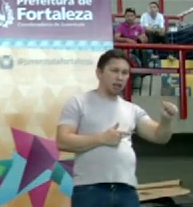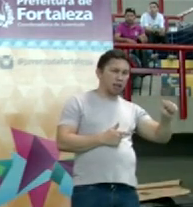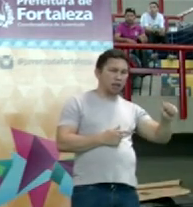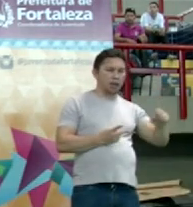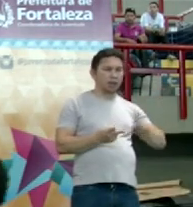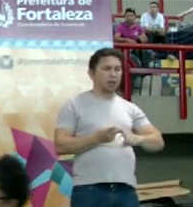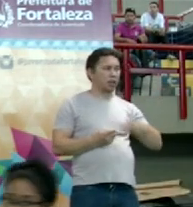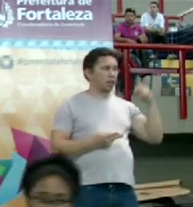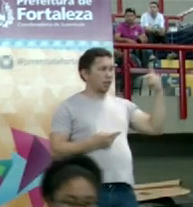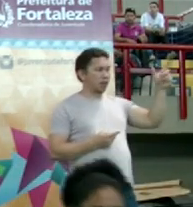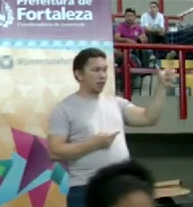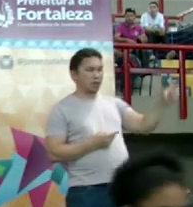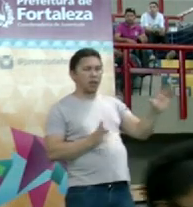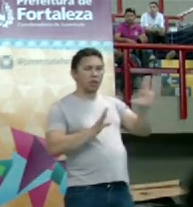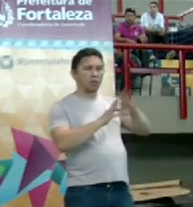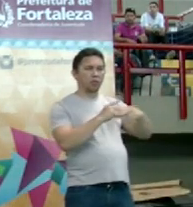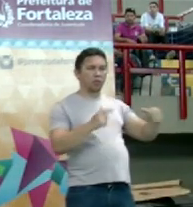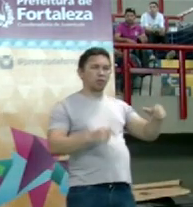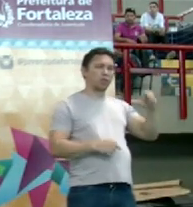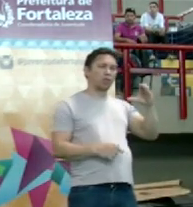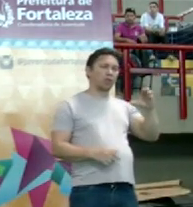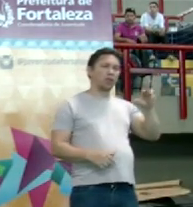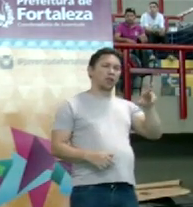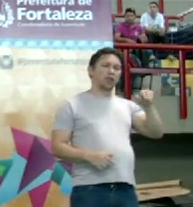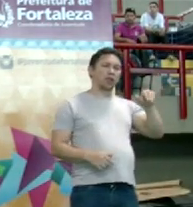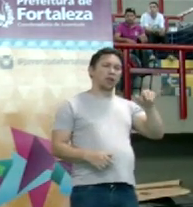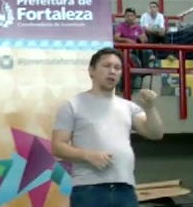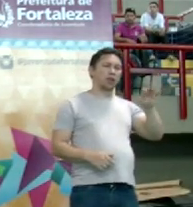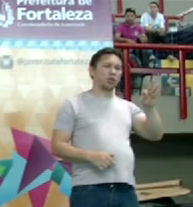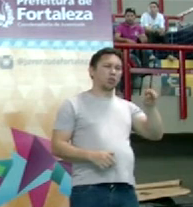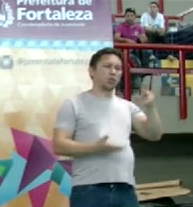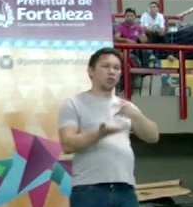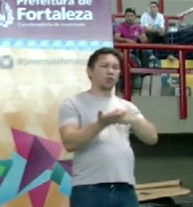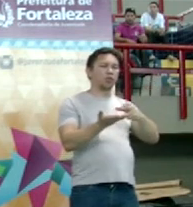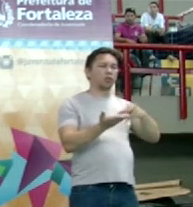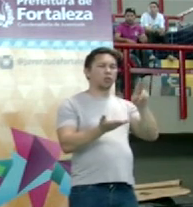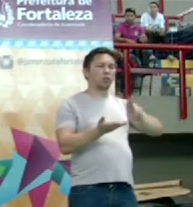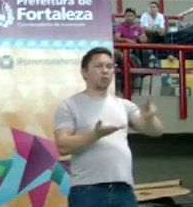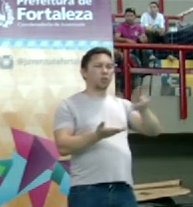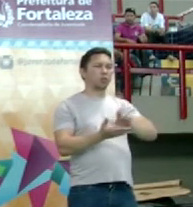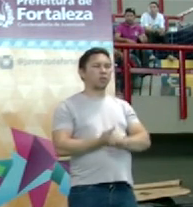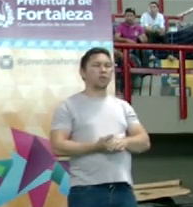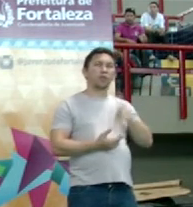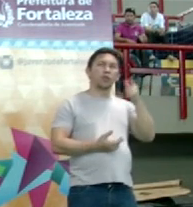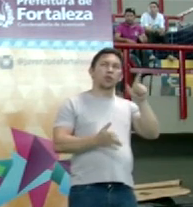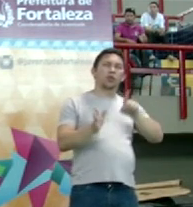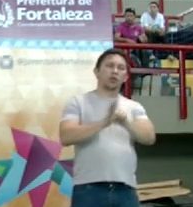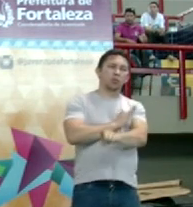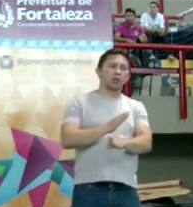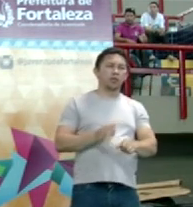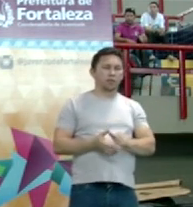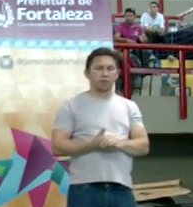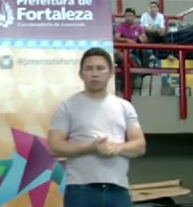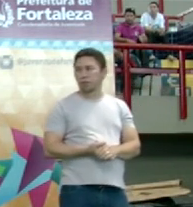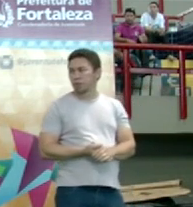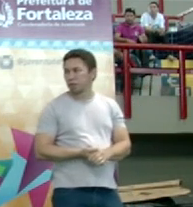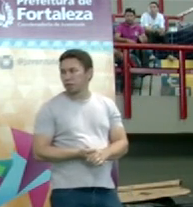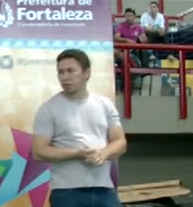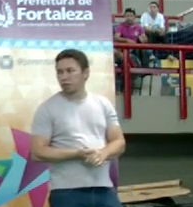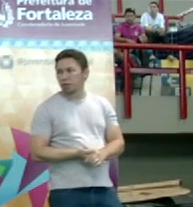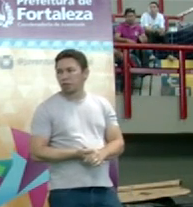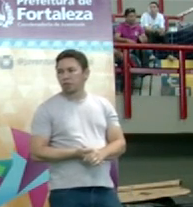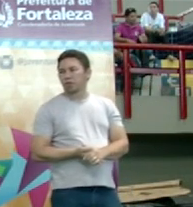tais criaturas, enfim, você usa sinônimos. Outra pergunta.